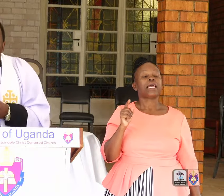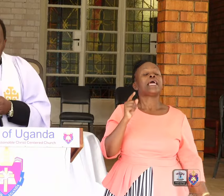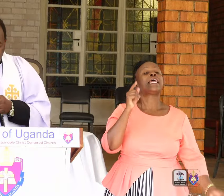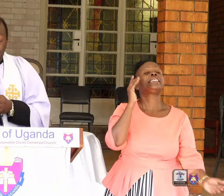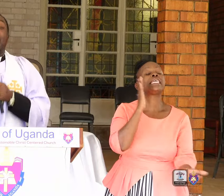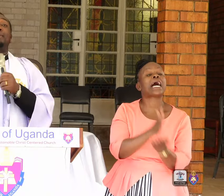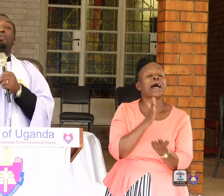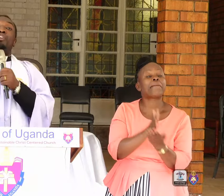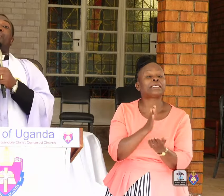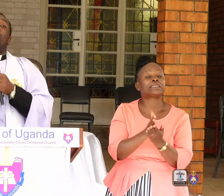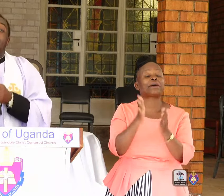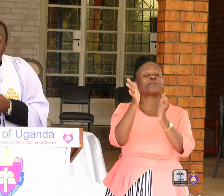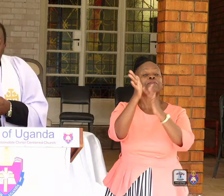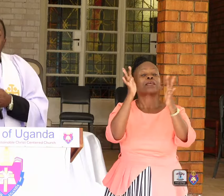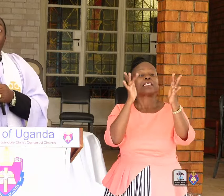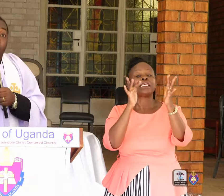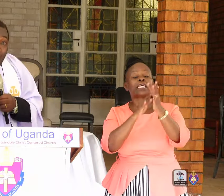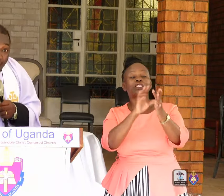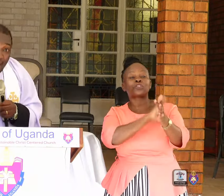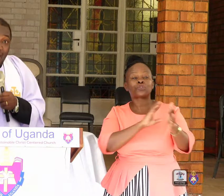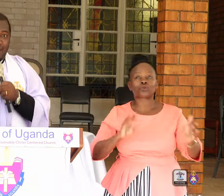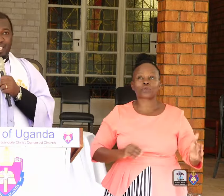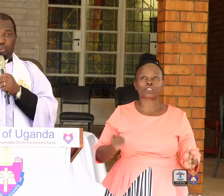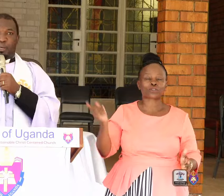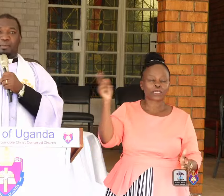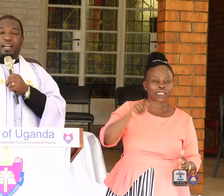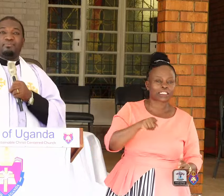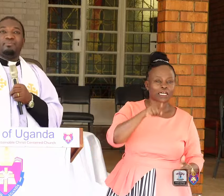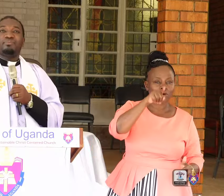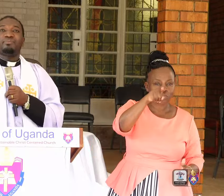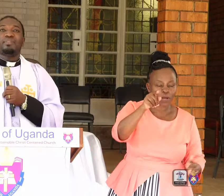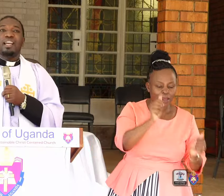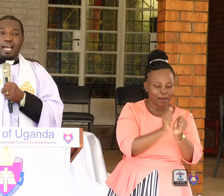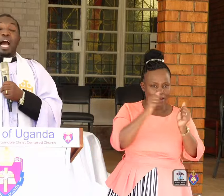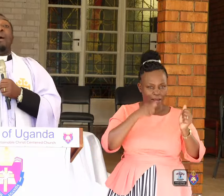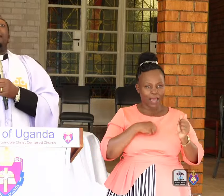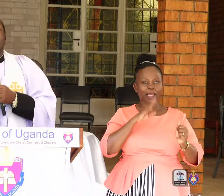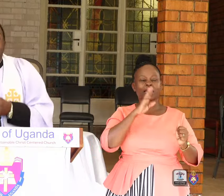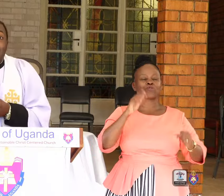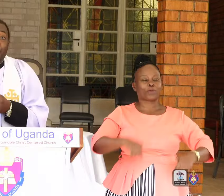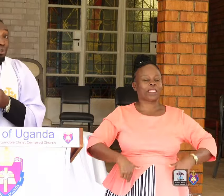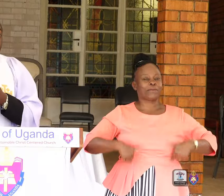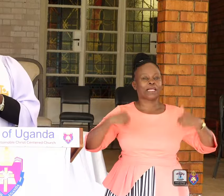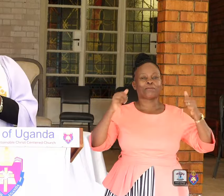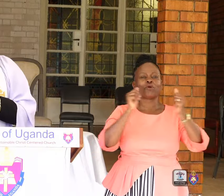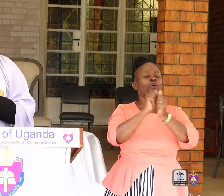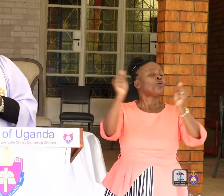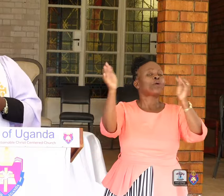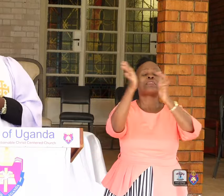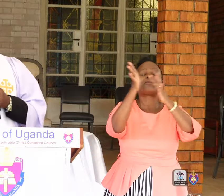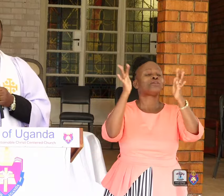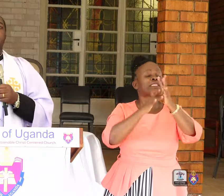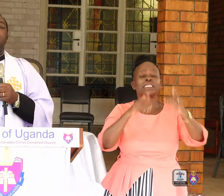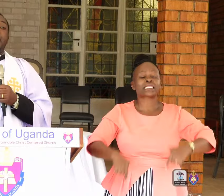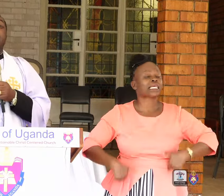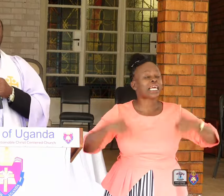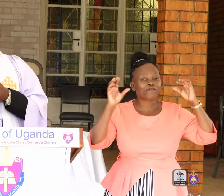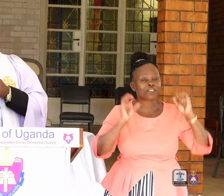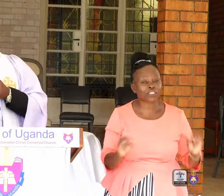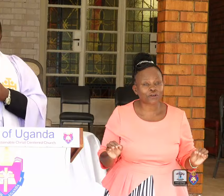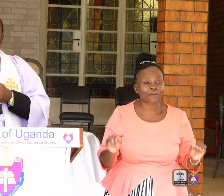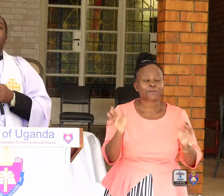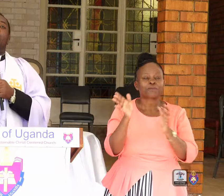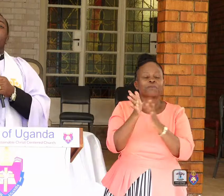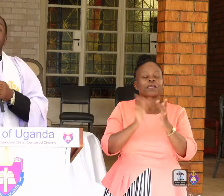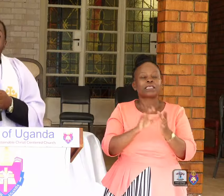Ekyamazima Yesu Kristo yajja, gwe nange tubeere balamu. Awatali Yesu tetulina bulamu. Yesu